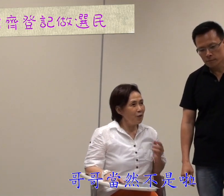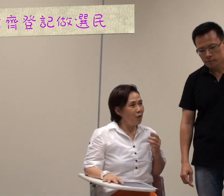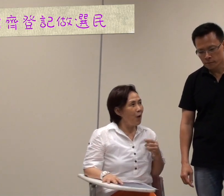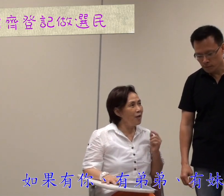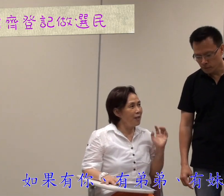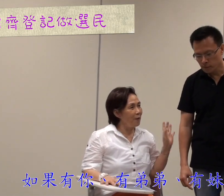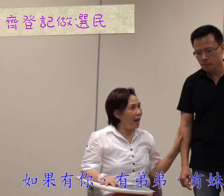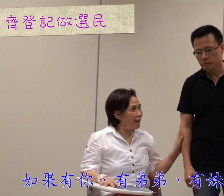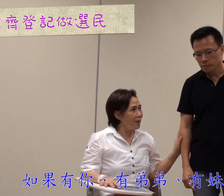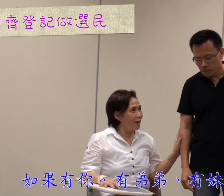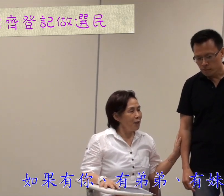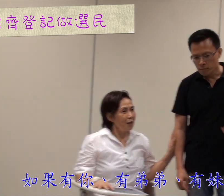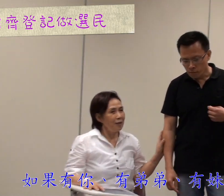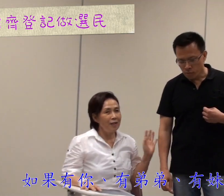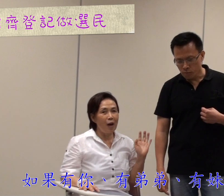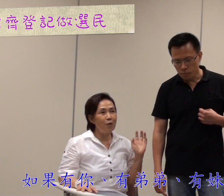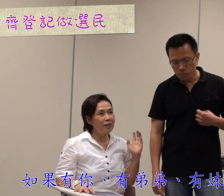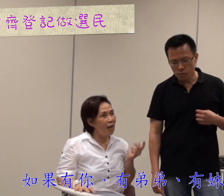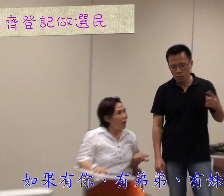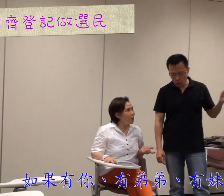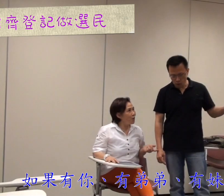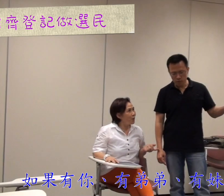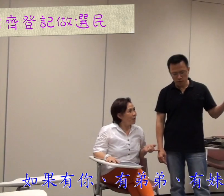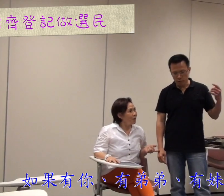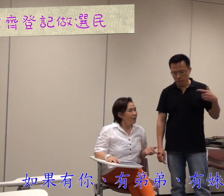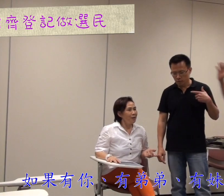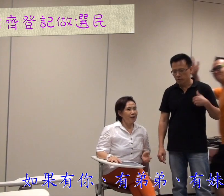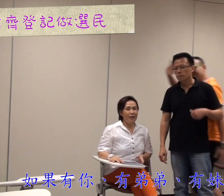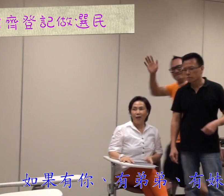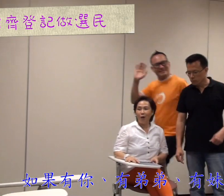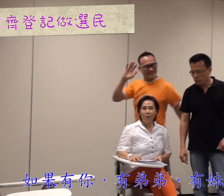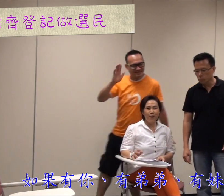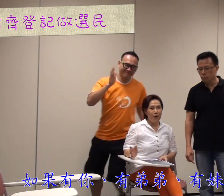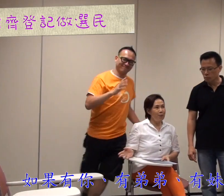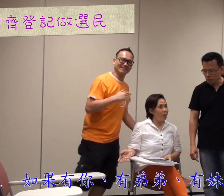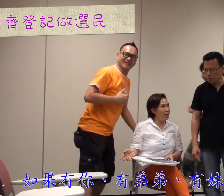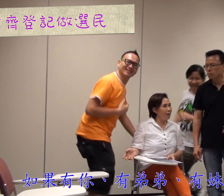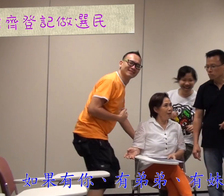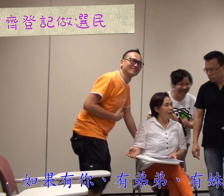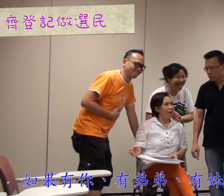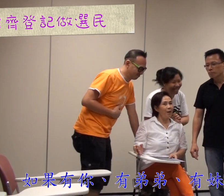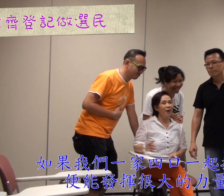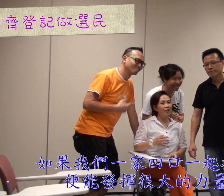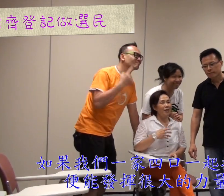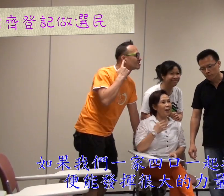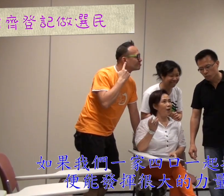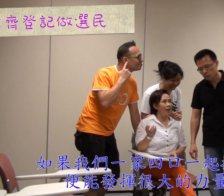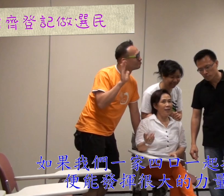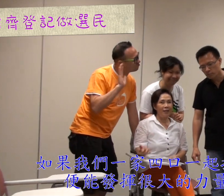如果有你 有弟弟 有妹妹那我们四个人 一